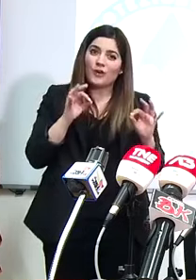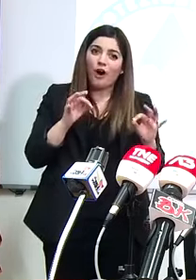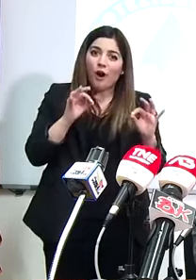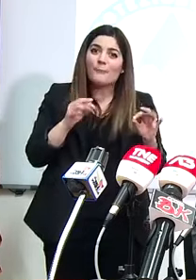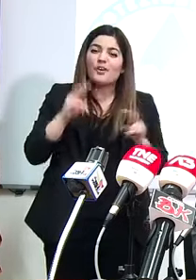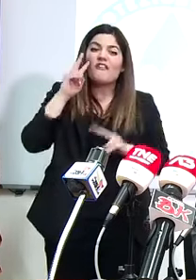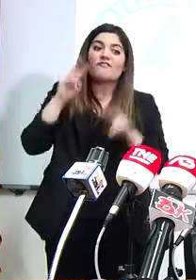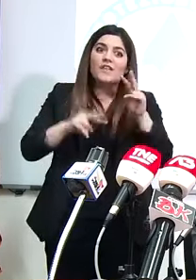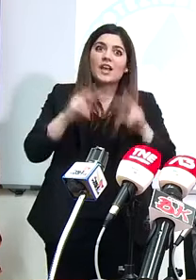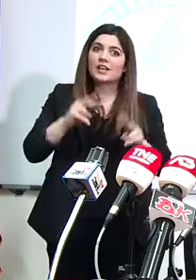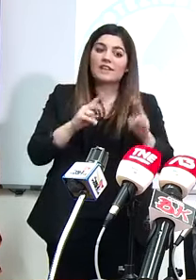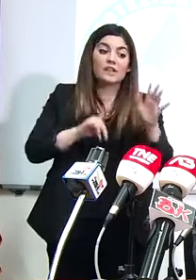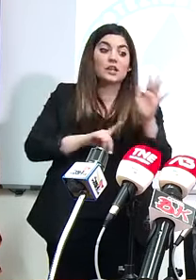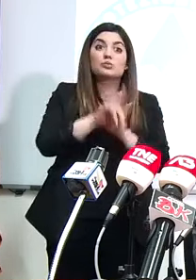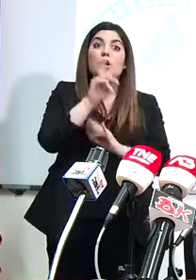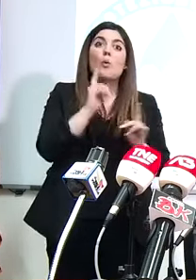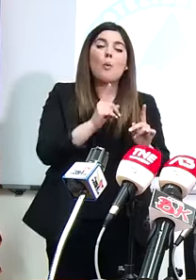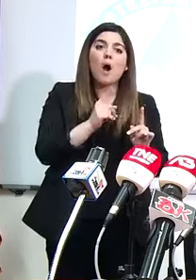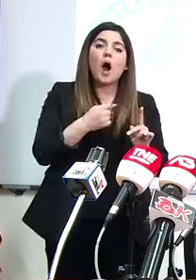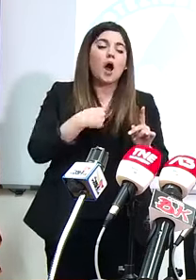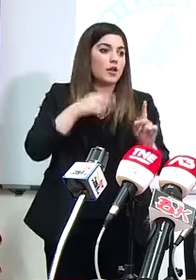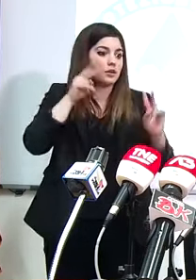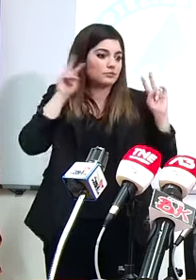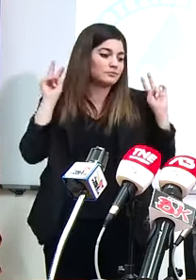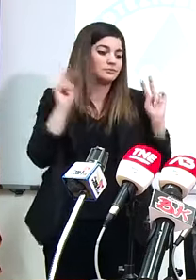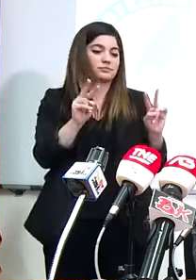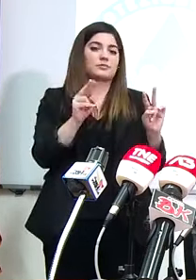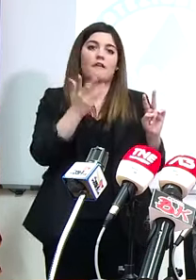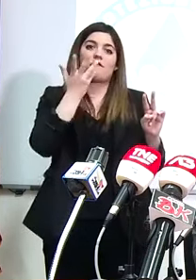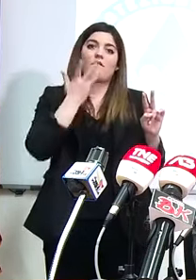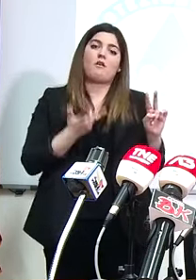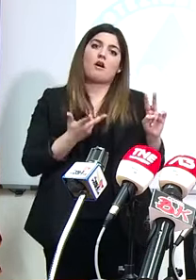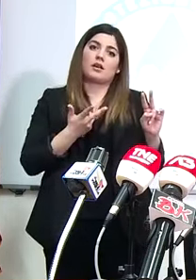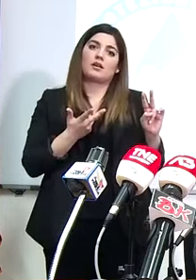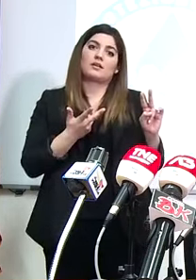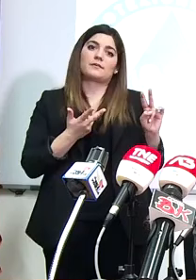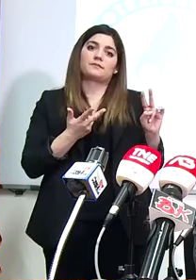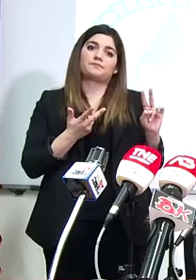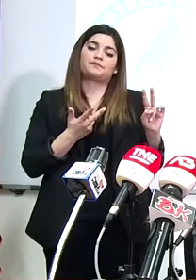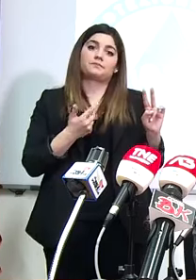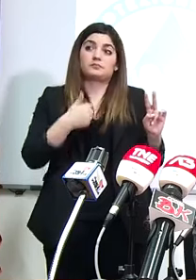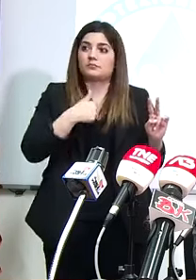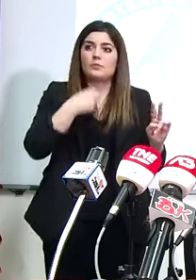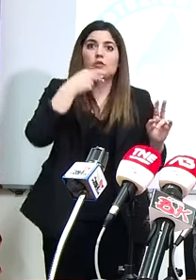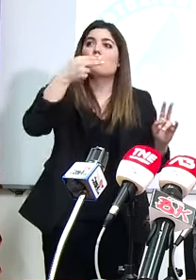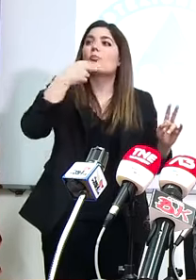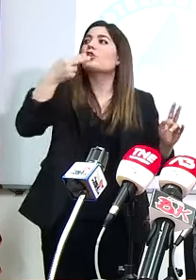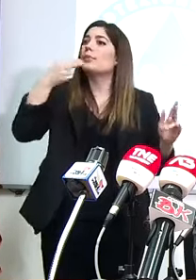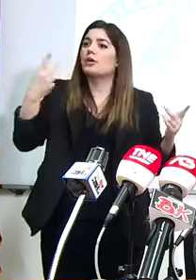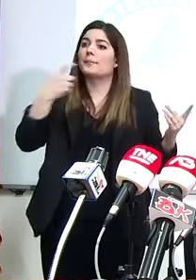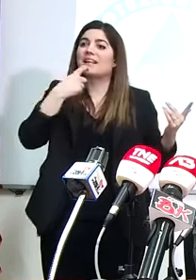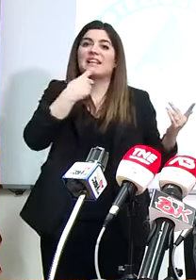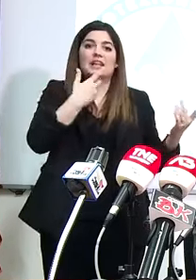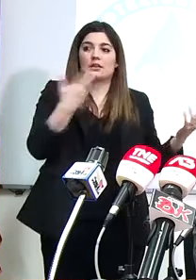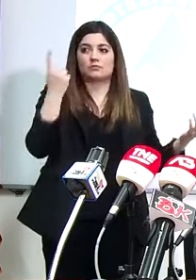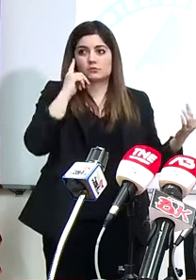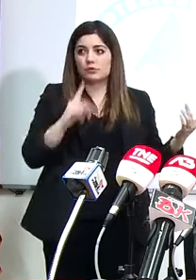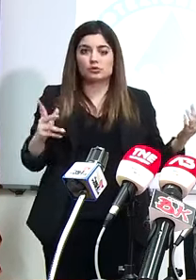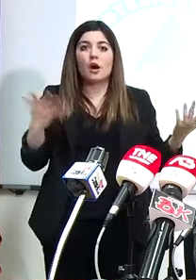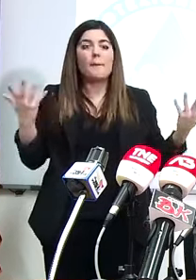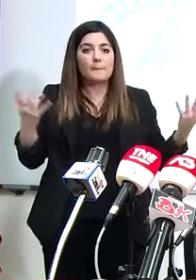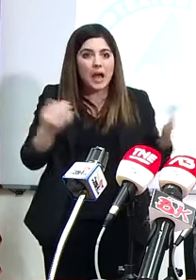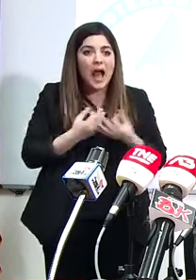perché guardate io non ho certezze che siano tutte prove persone non lo siano perché non li conoscono sono anche i nomi però è giusto perché una curiosità